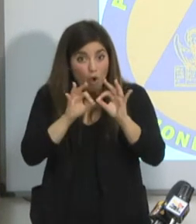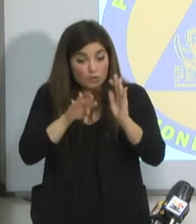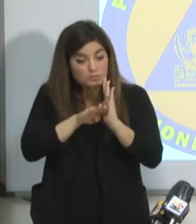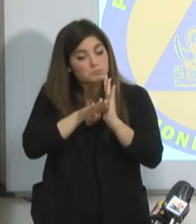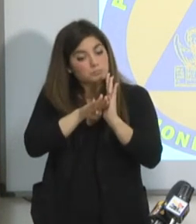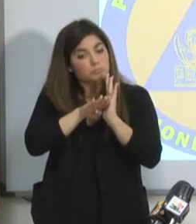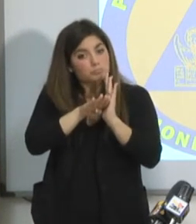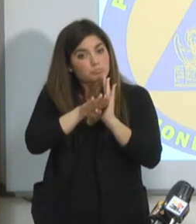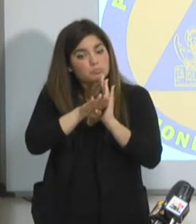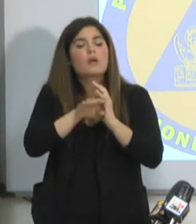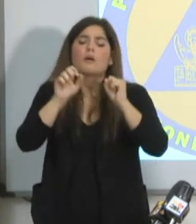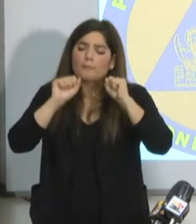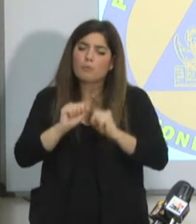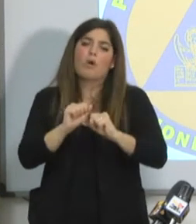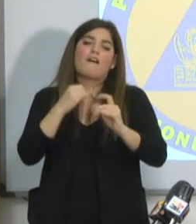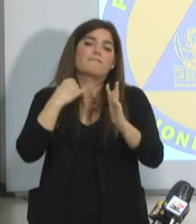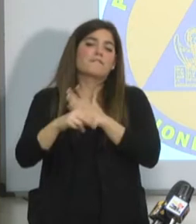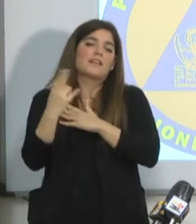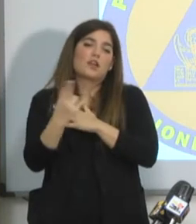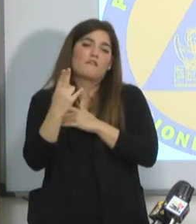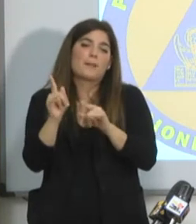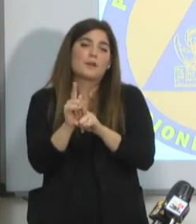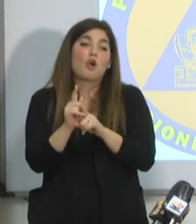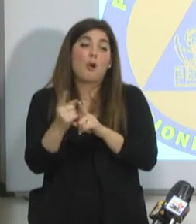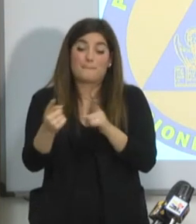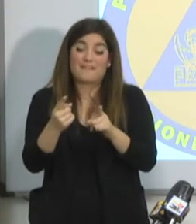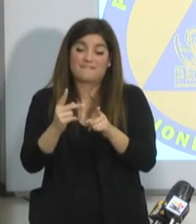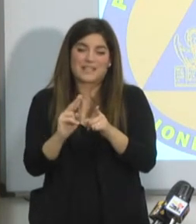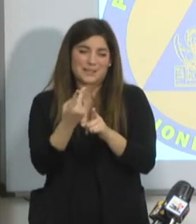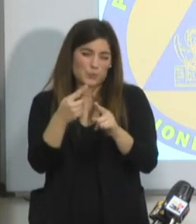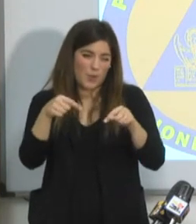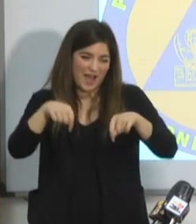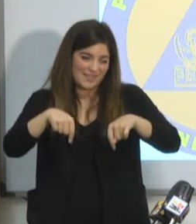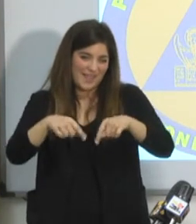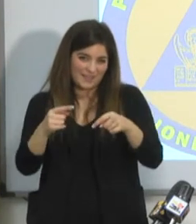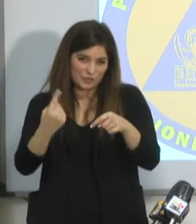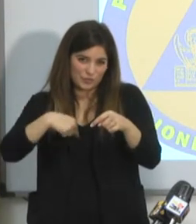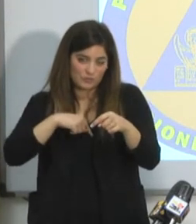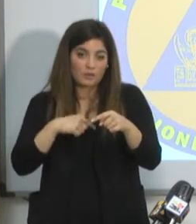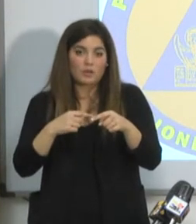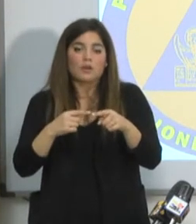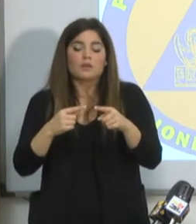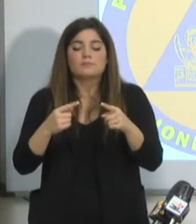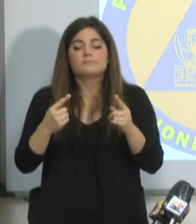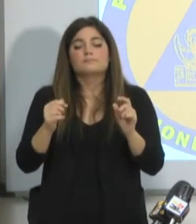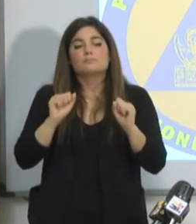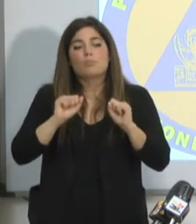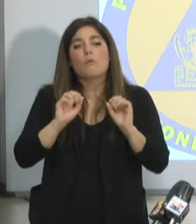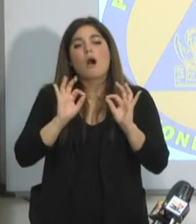potrebbe accadere che a fine novembre si passasse dalla fase 2, in cui siamo adesso, alla fase 3.